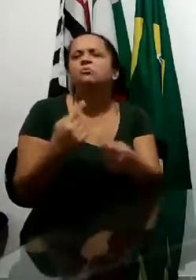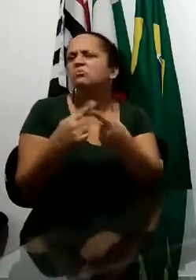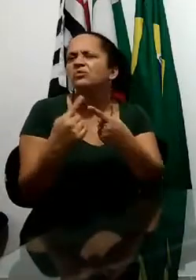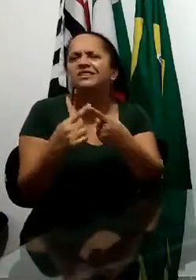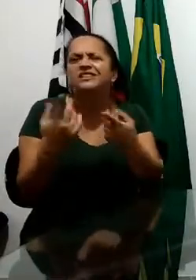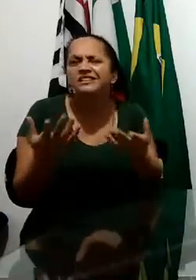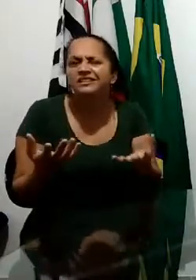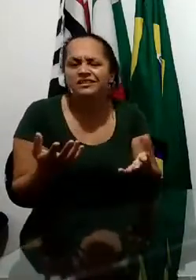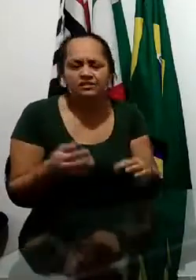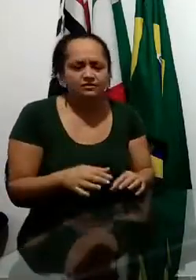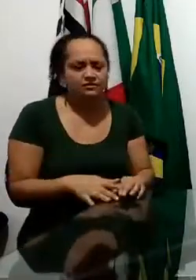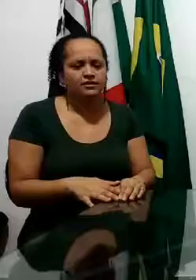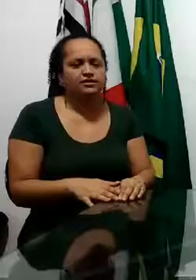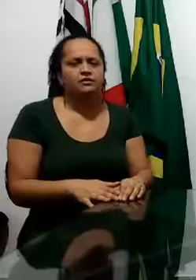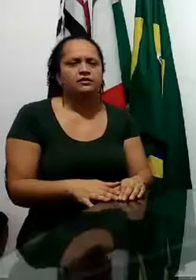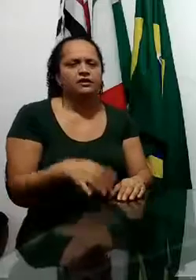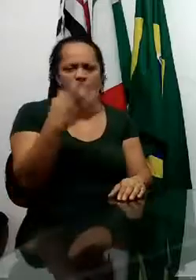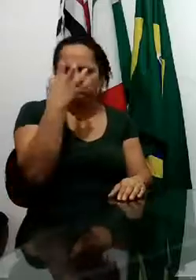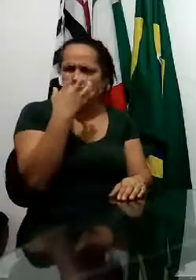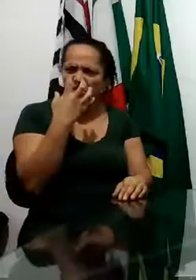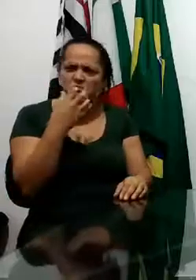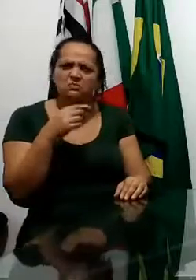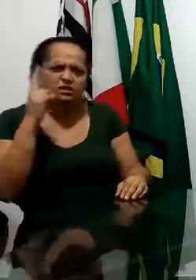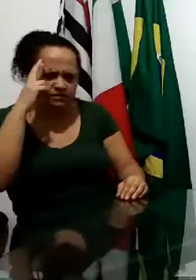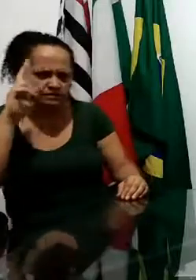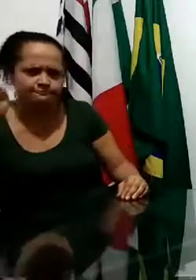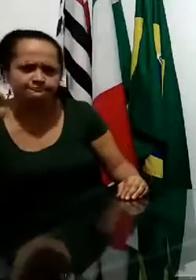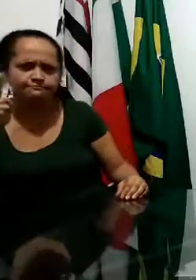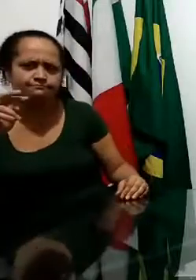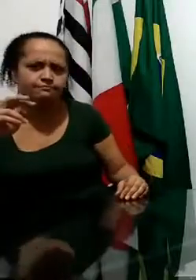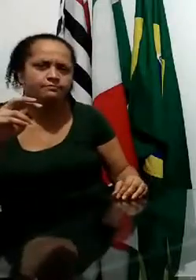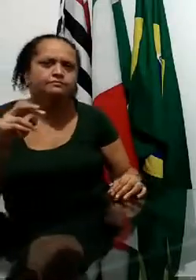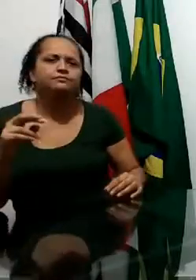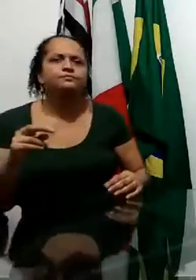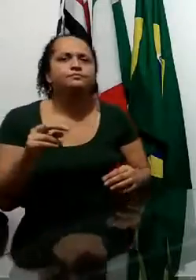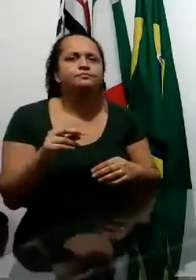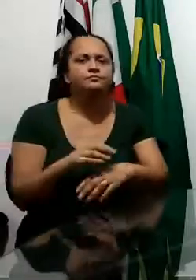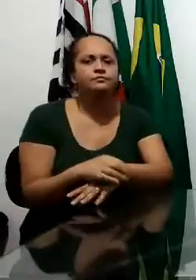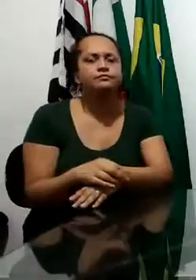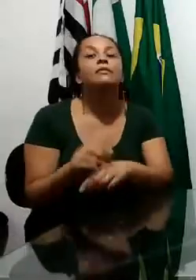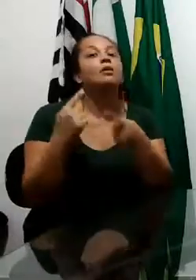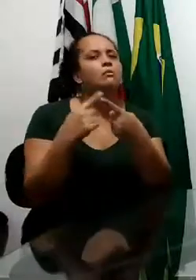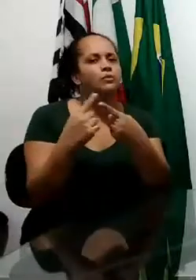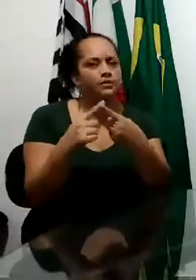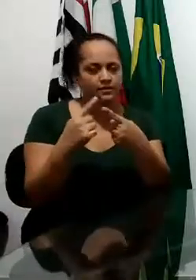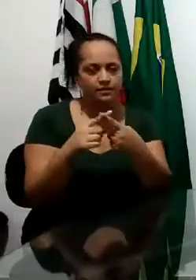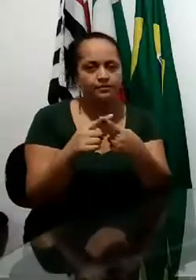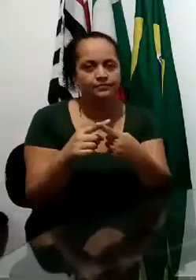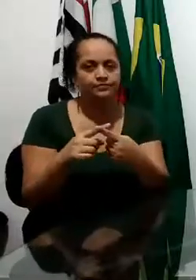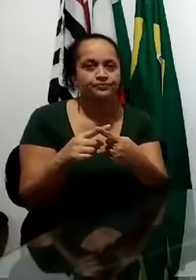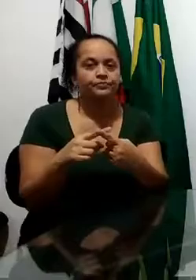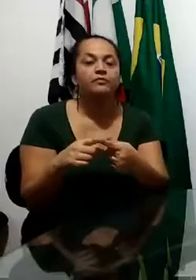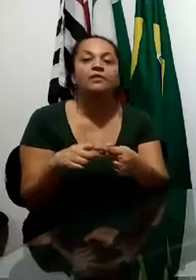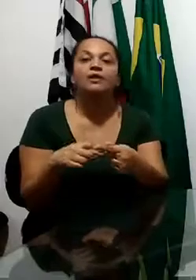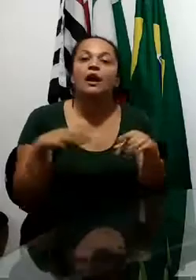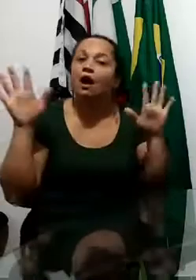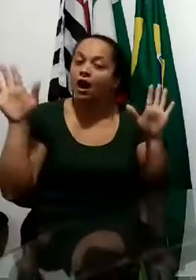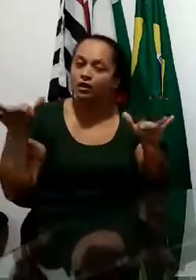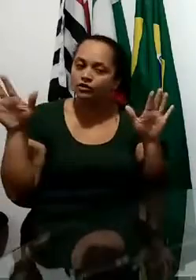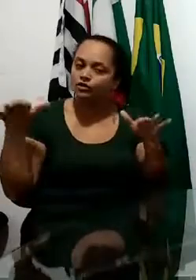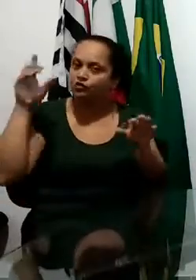né? Por que essa severidade toda? Porque o que ocorre? Os anjos de Deus, está lá